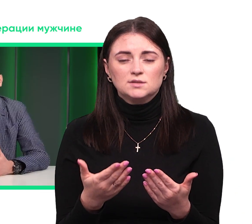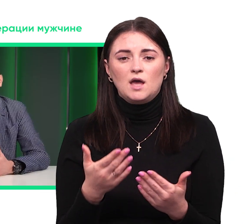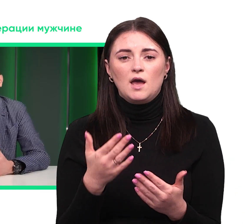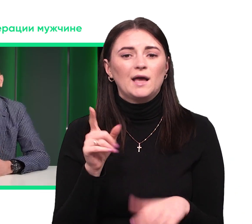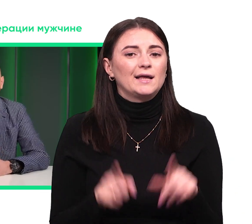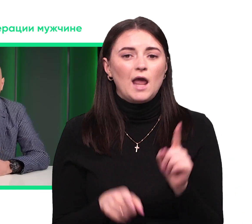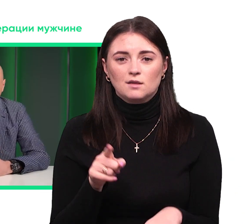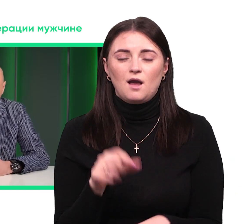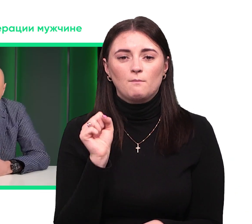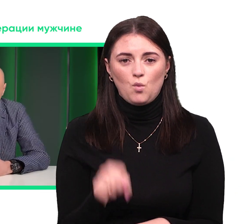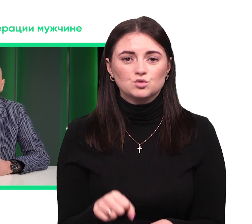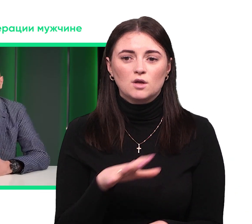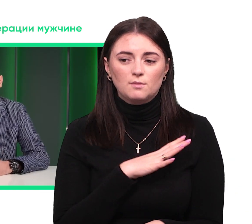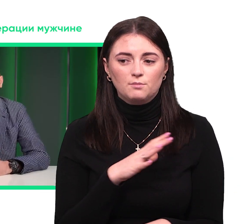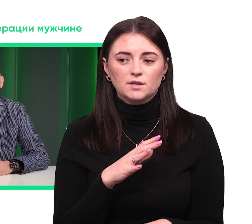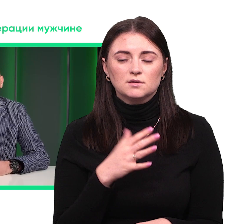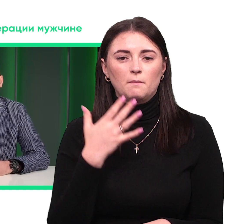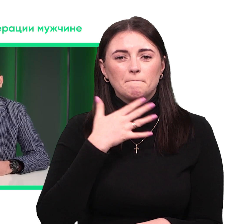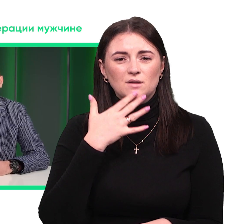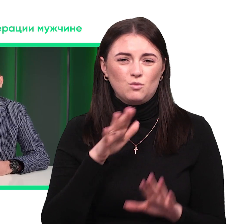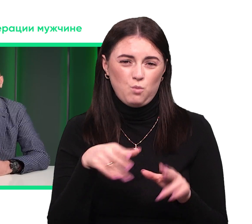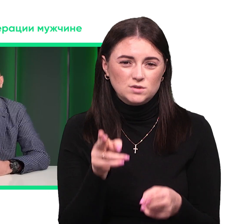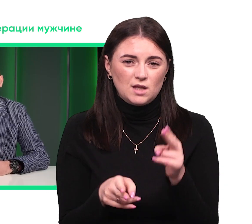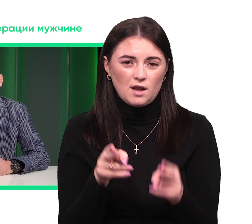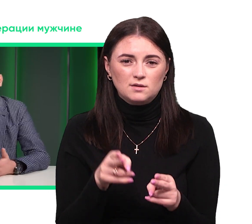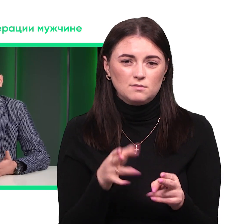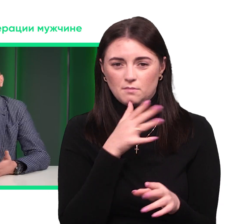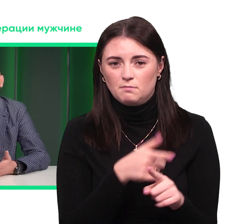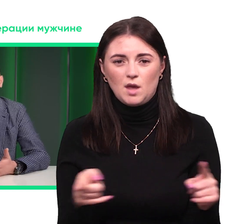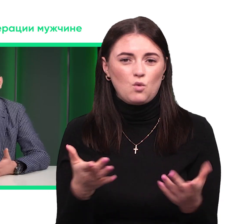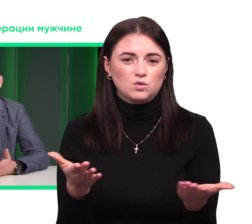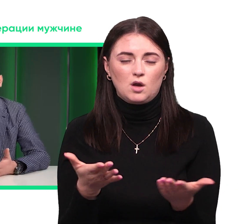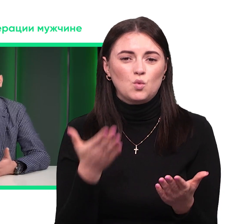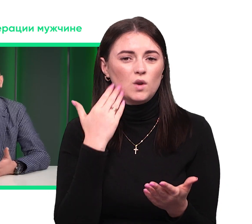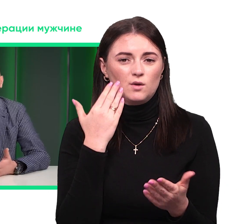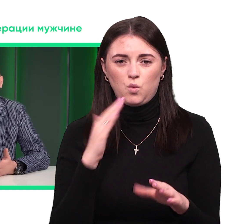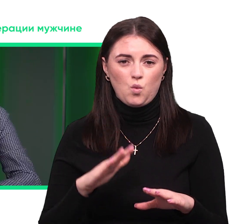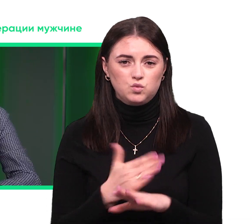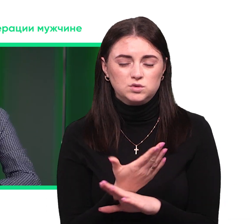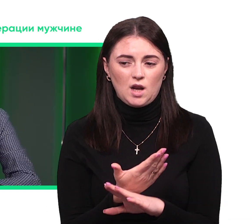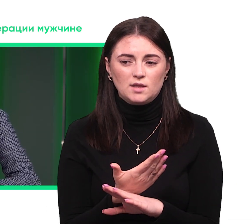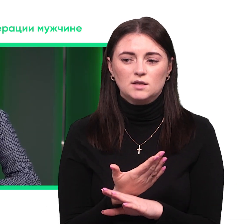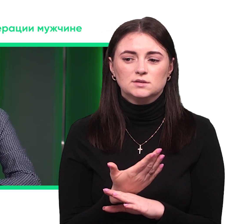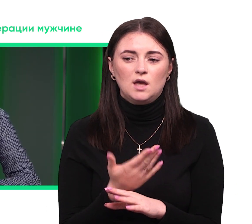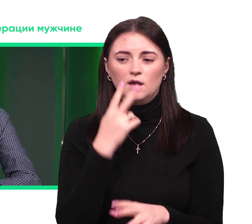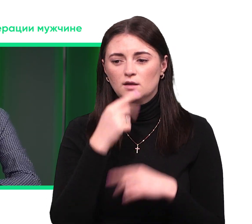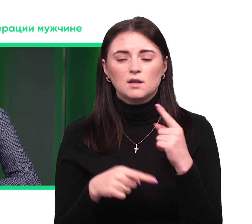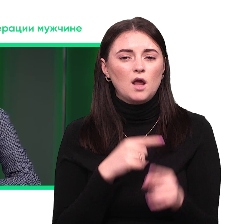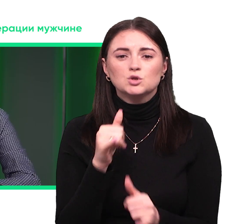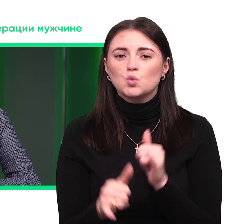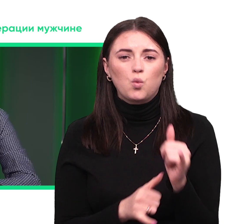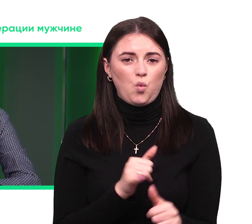крайне редко может быть подкравливание в послеоперационном периоде, которое легко устраняется. Традиционный уход